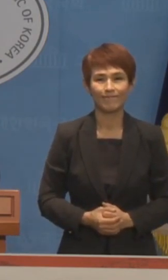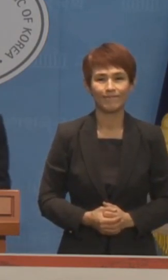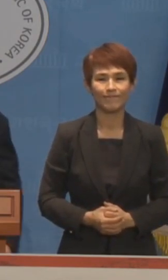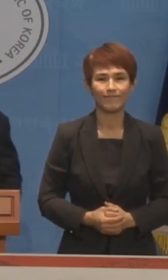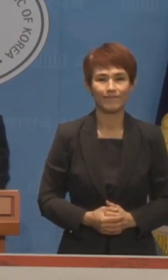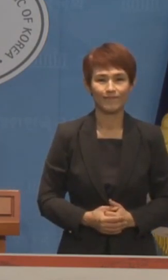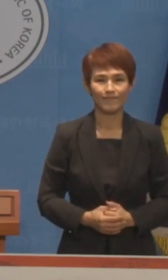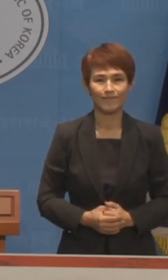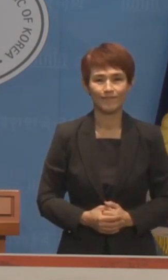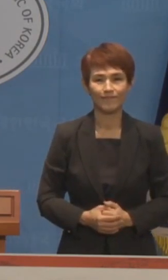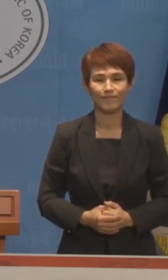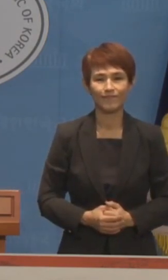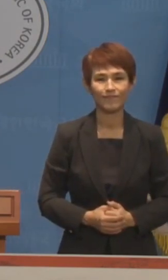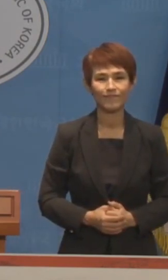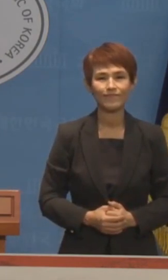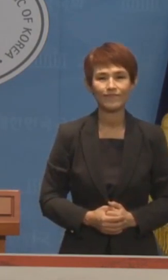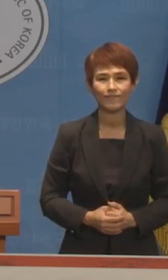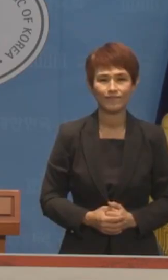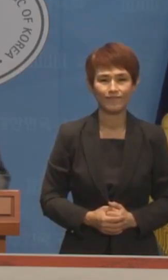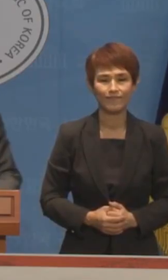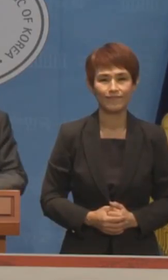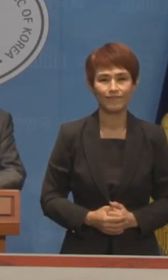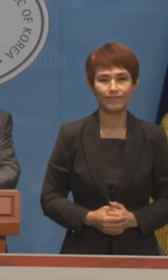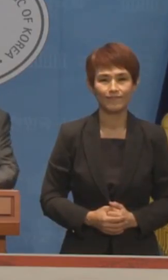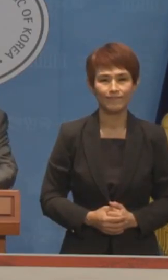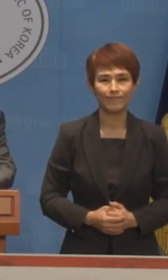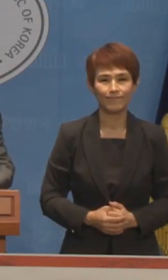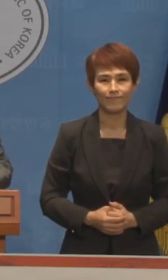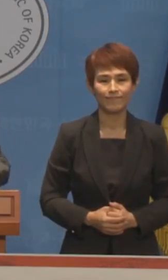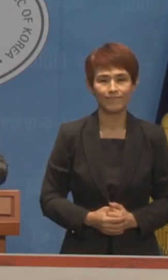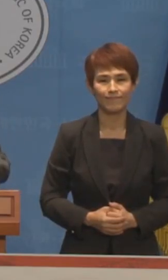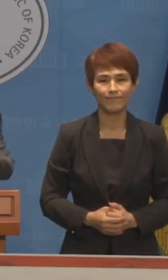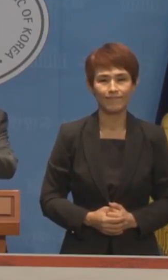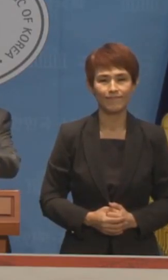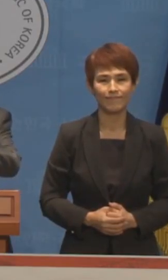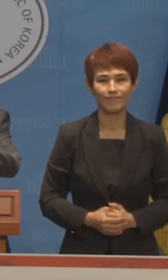예, 그럴까요? 바로 이어서 그러면 이어가도록 하겠습니다.